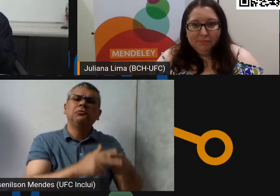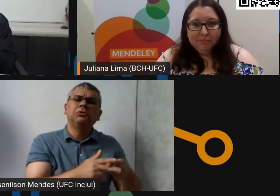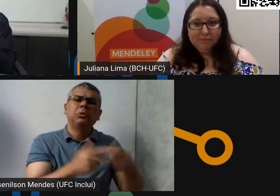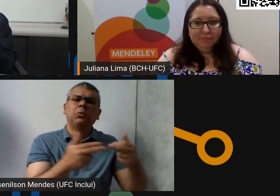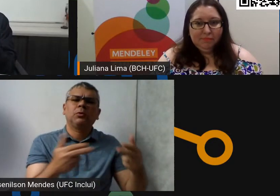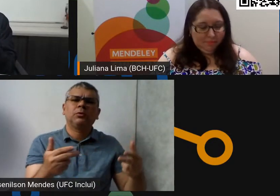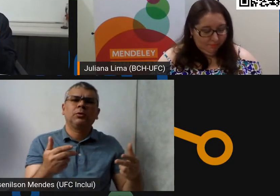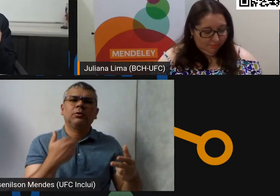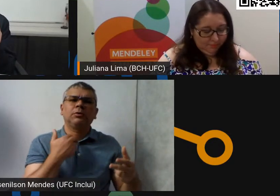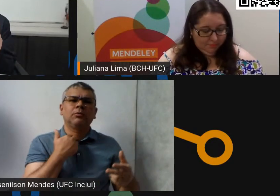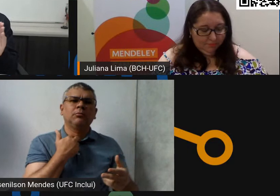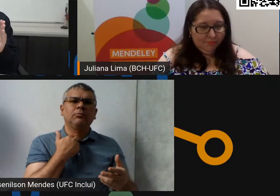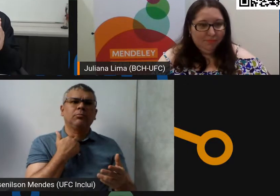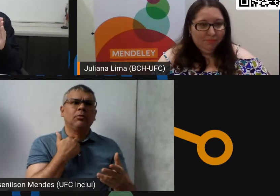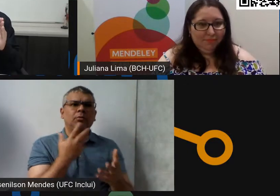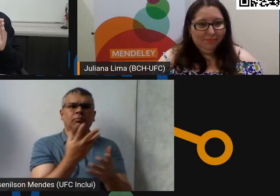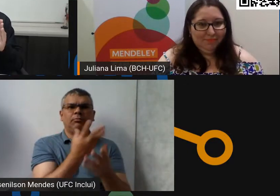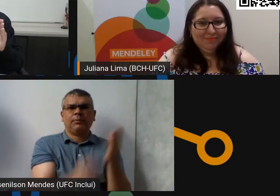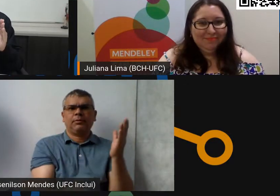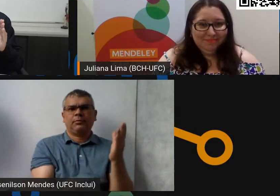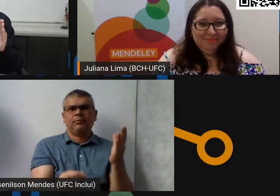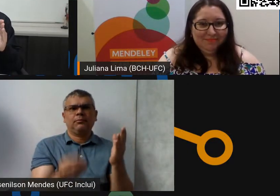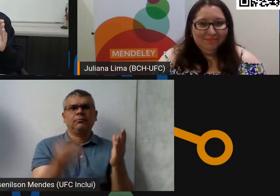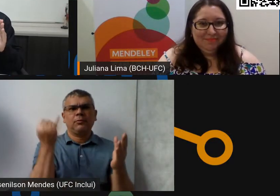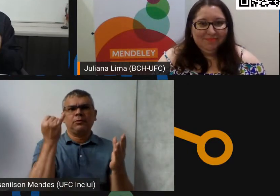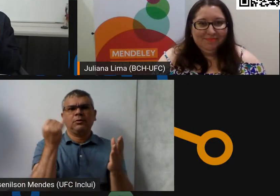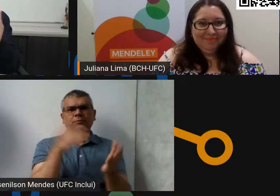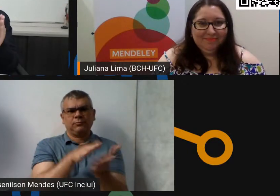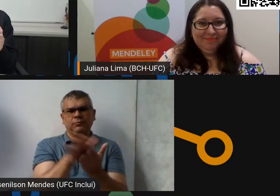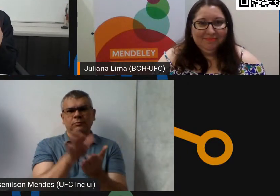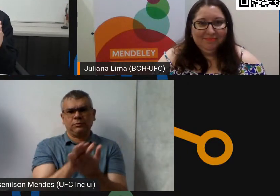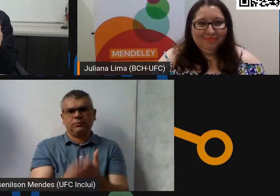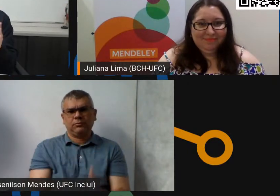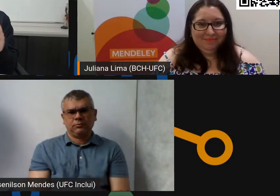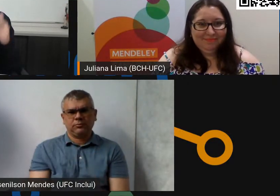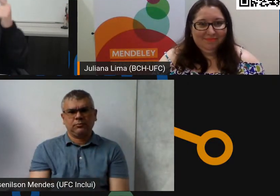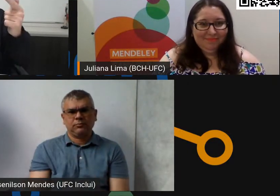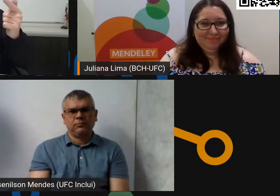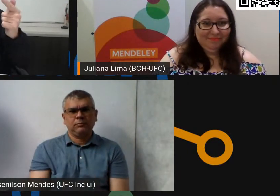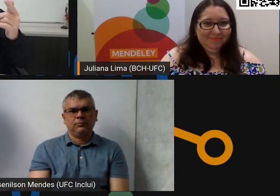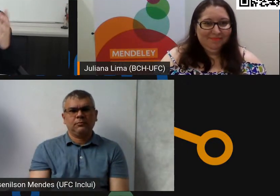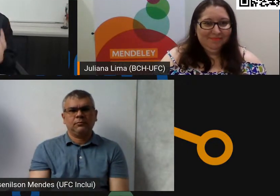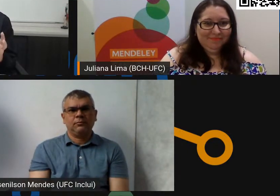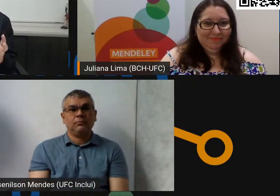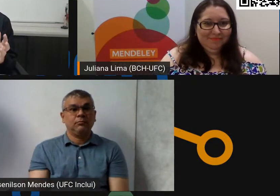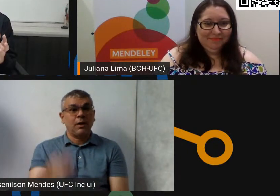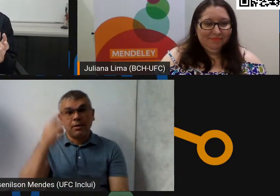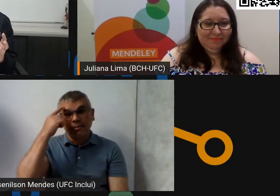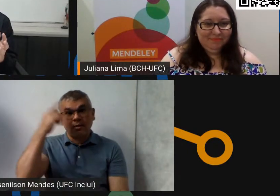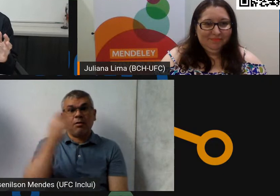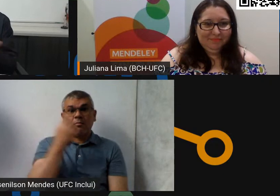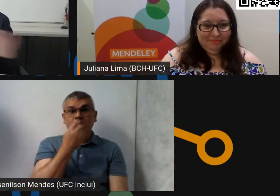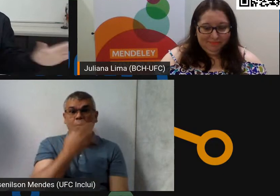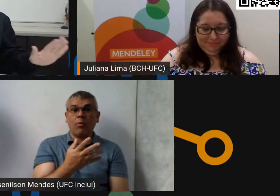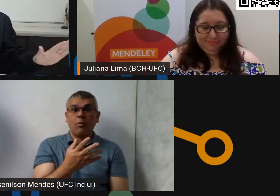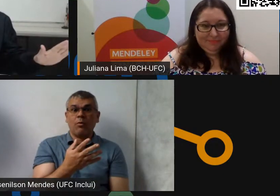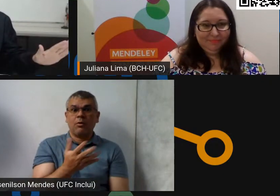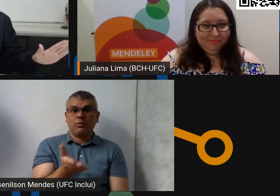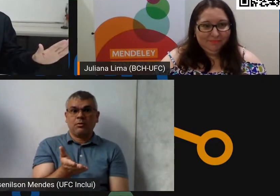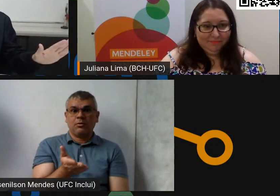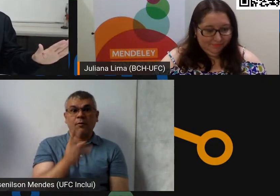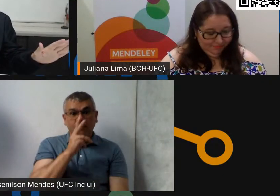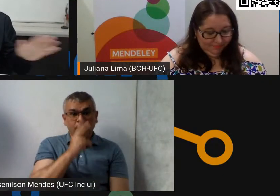posso deixar esse trabalho escapar da minha revista. Ou da revista, porque a ideia é boa e é forte. Então, o resto a